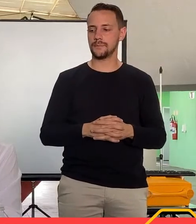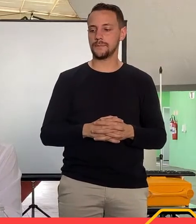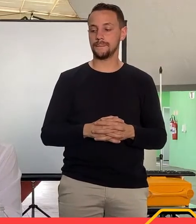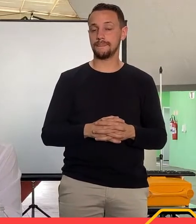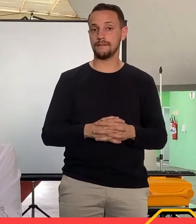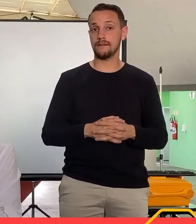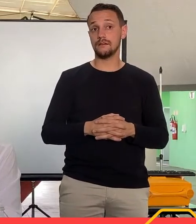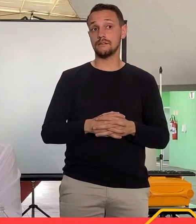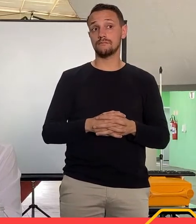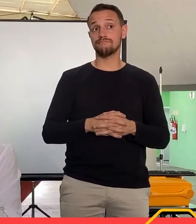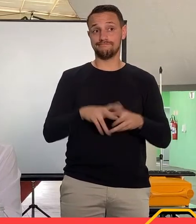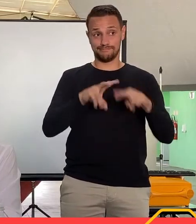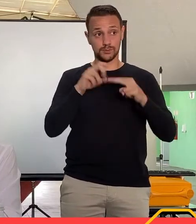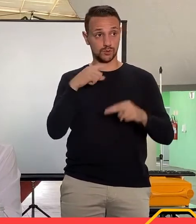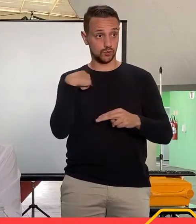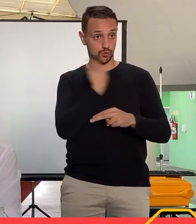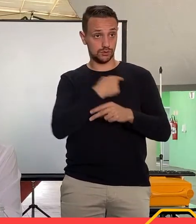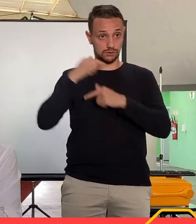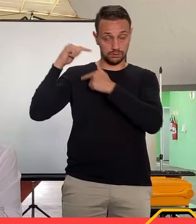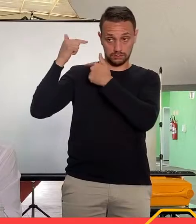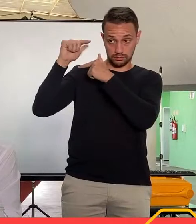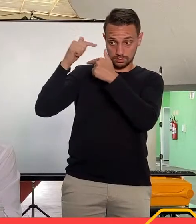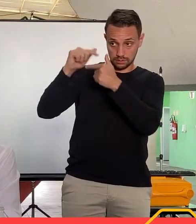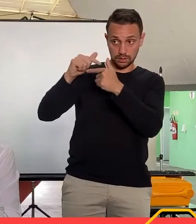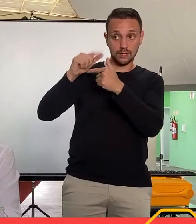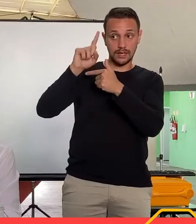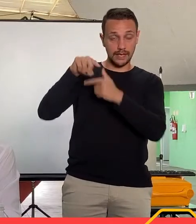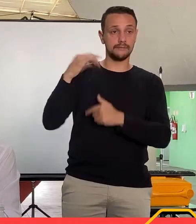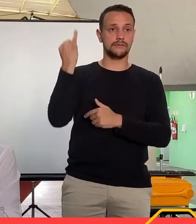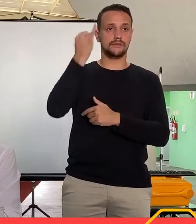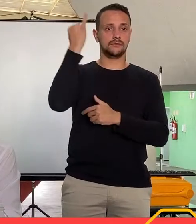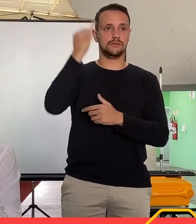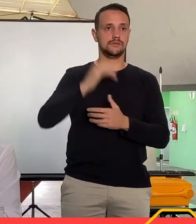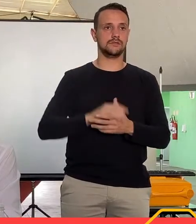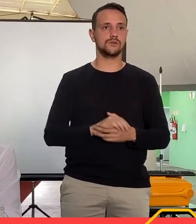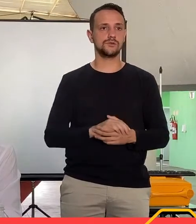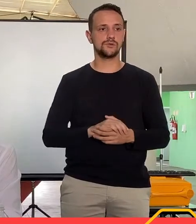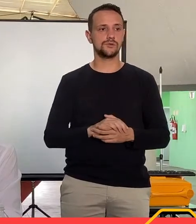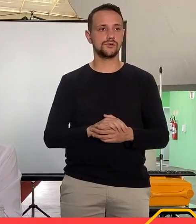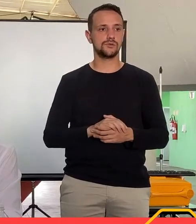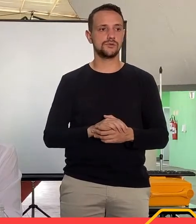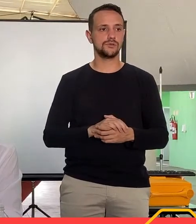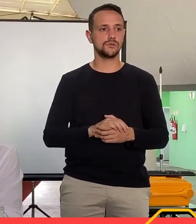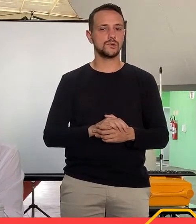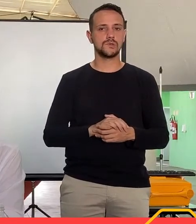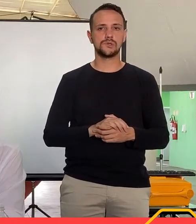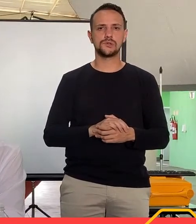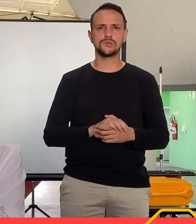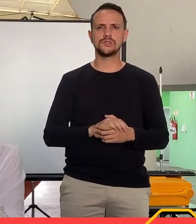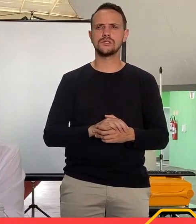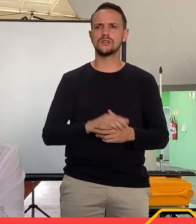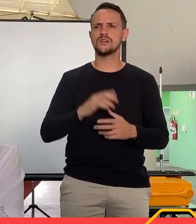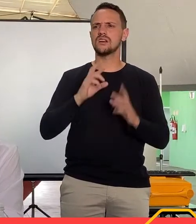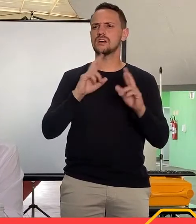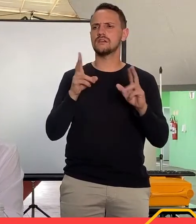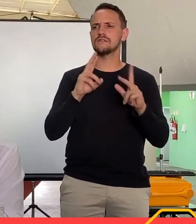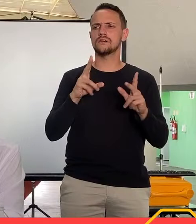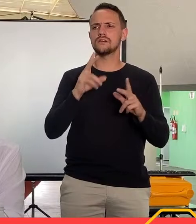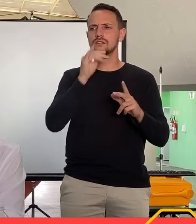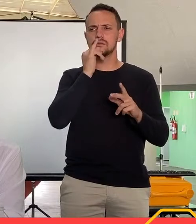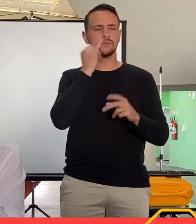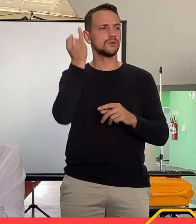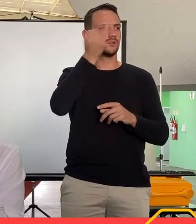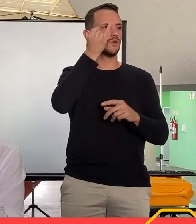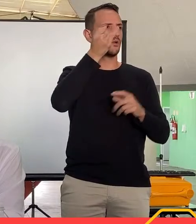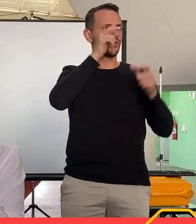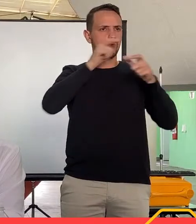pelo menos para a nossa tradição, isso é uma coisa importante. Né? Isso não é importante em todo